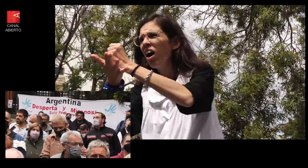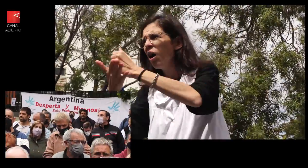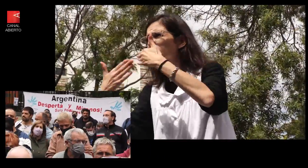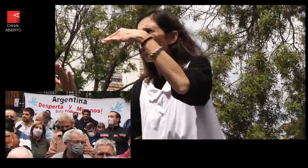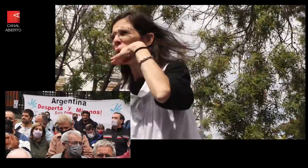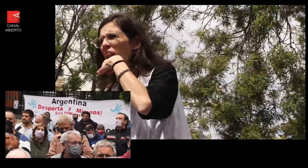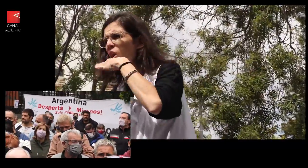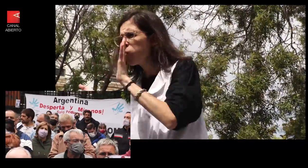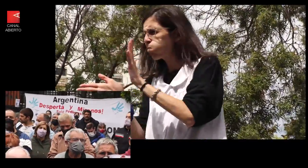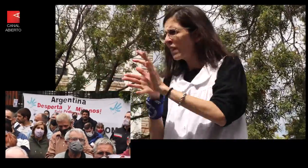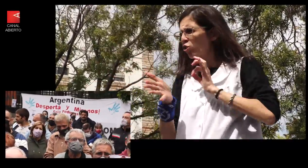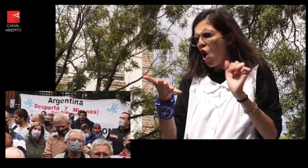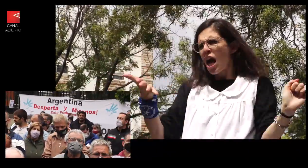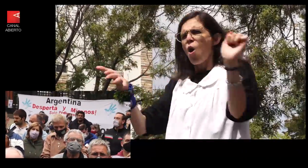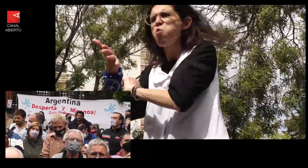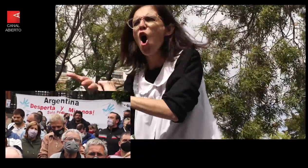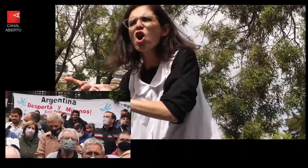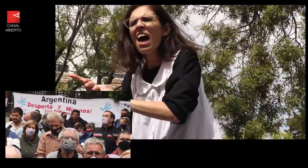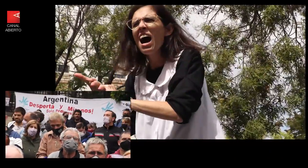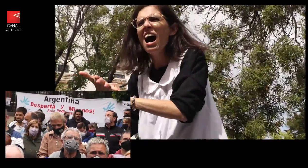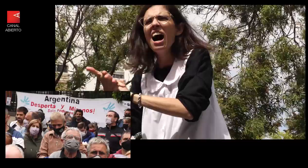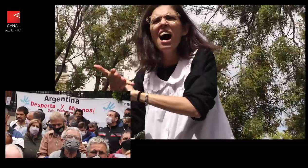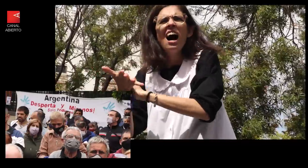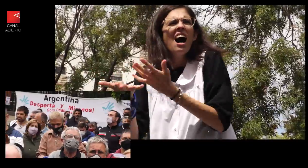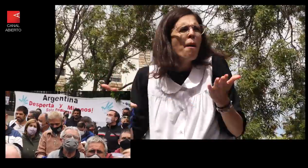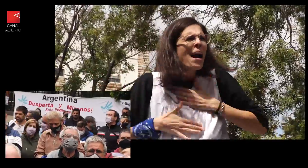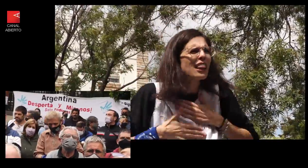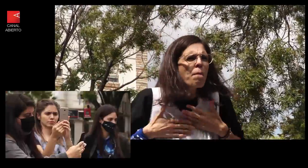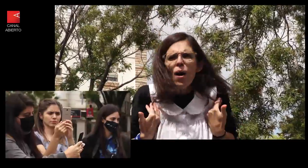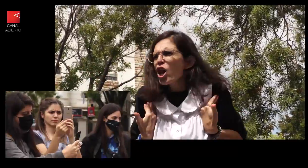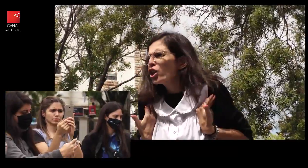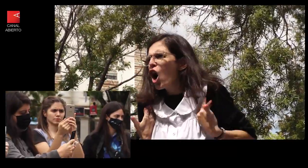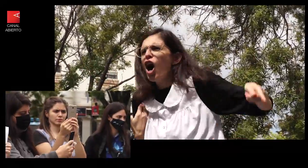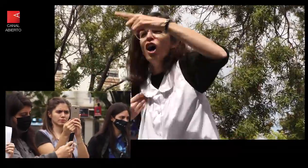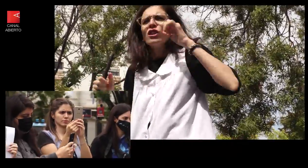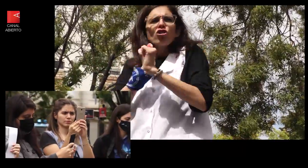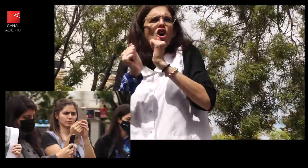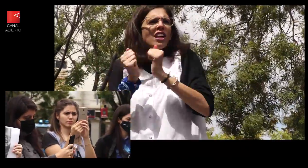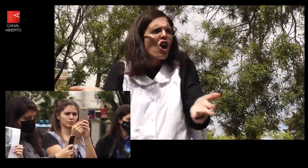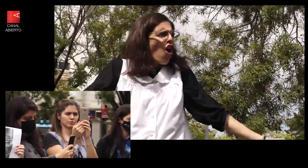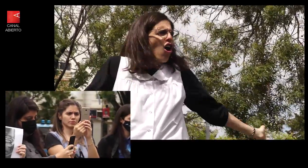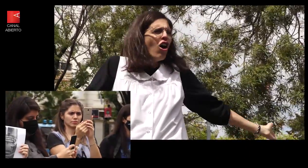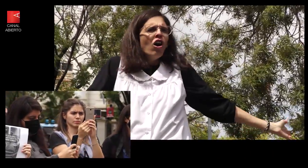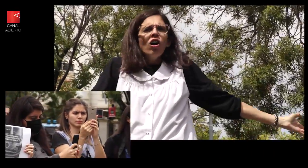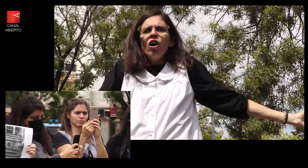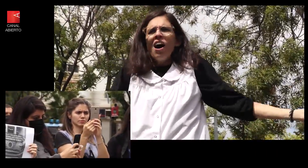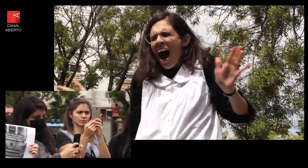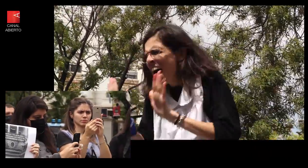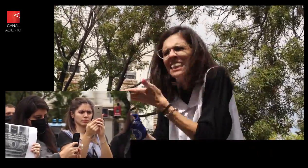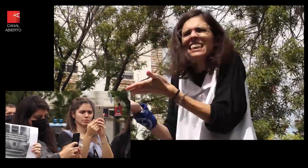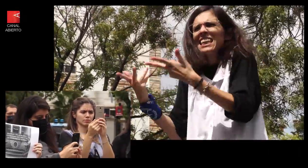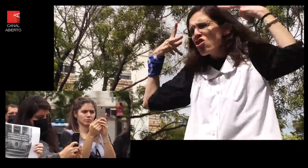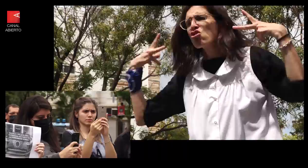de seguir transmitiéndolo. Si nos sacan el palacio, borran parte de nuestra historia, nos borran la posibilidad de poder transmitir esta